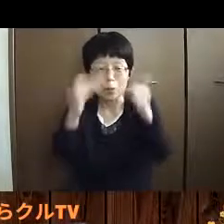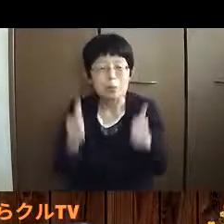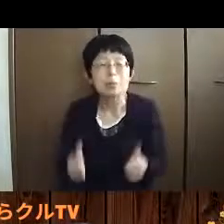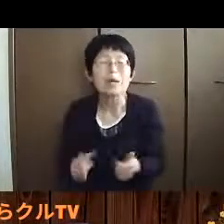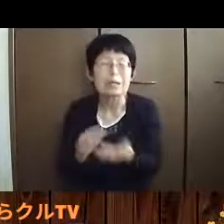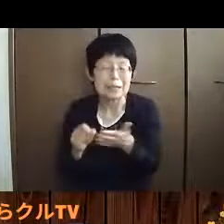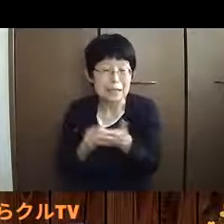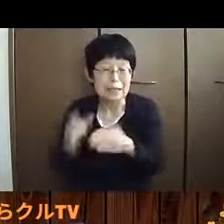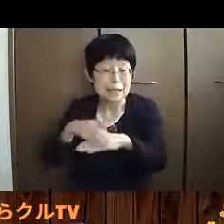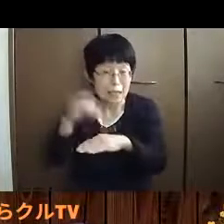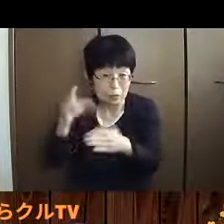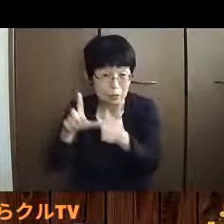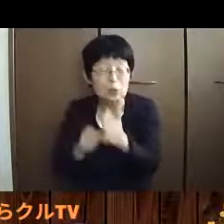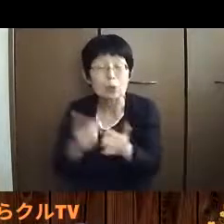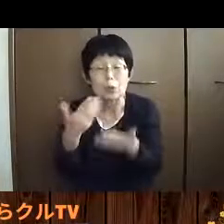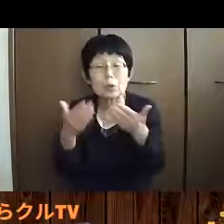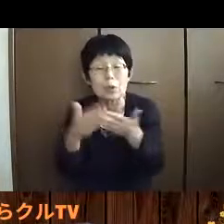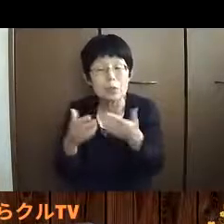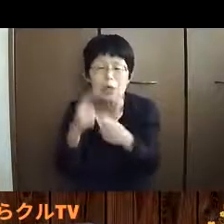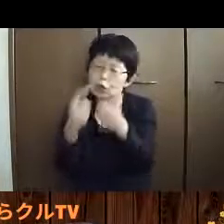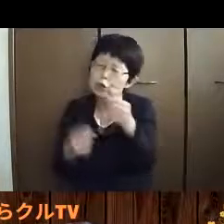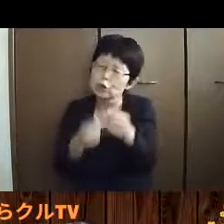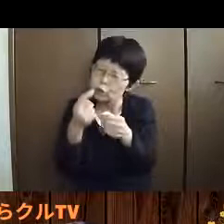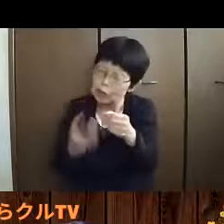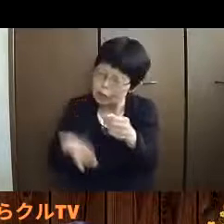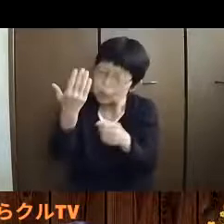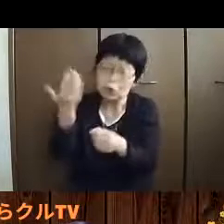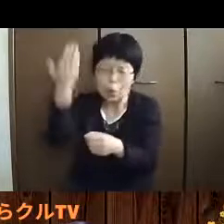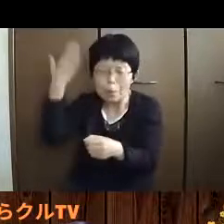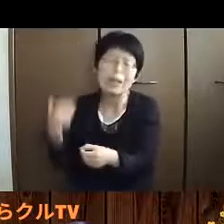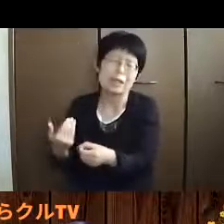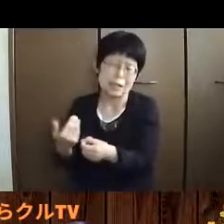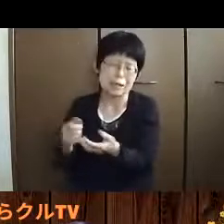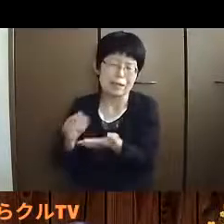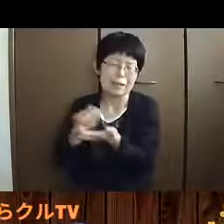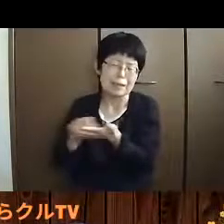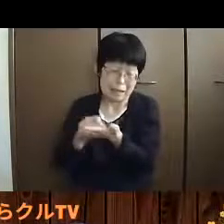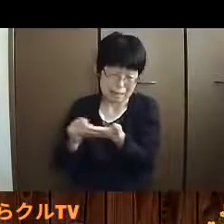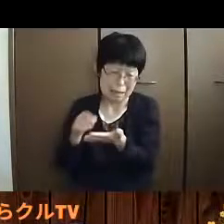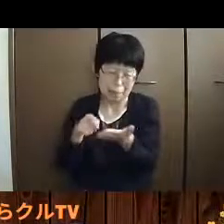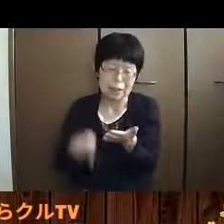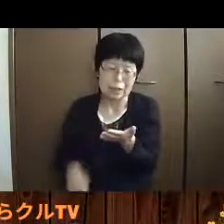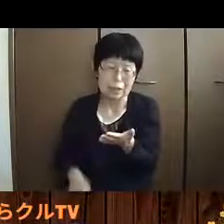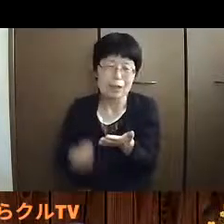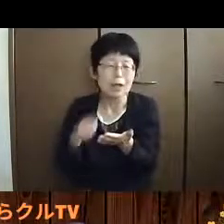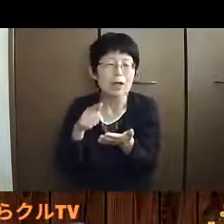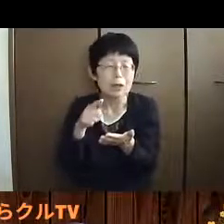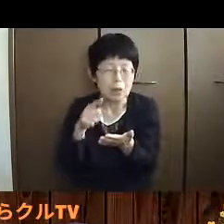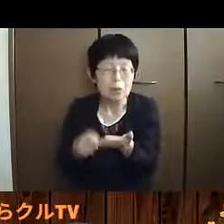なんですが、もう多分10年以上前に描いたものです。 こんな感じでルールの説明をし